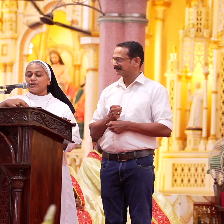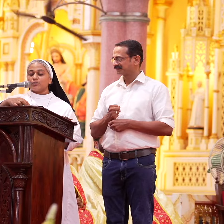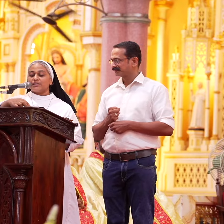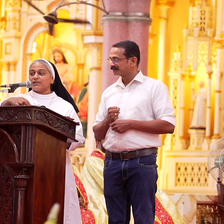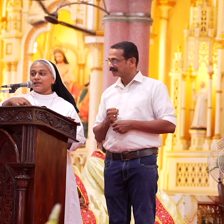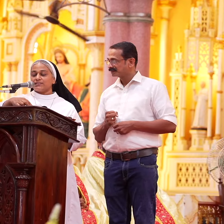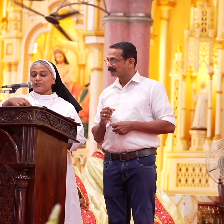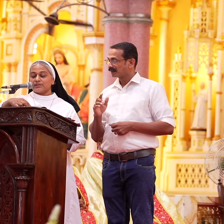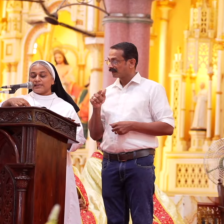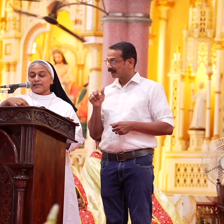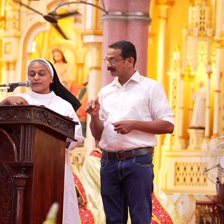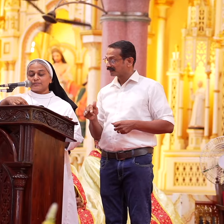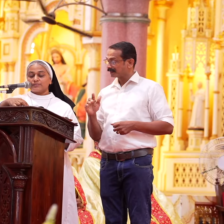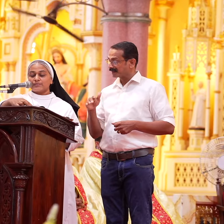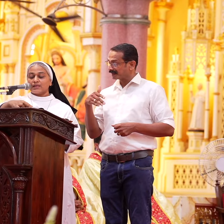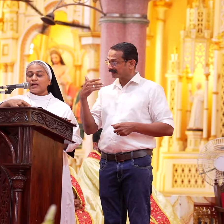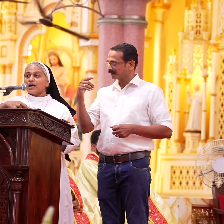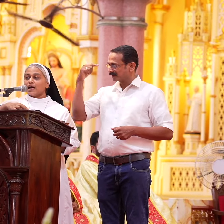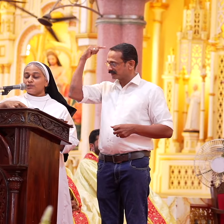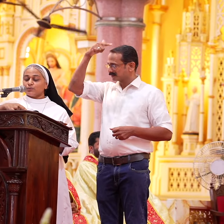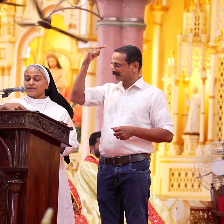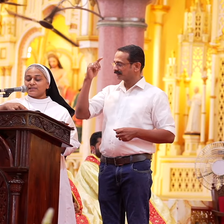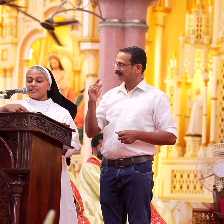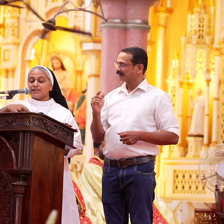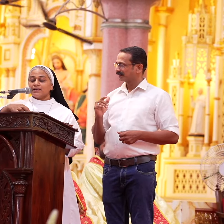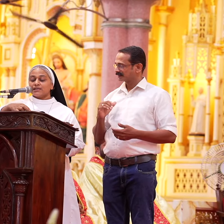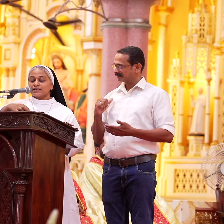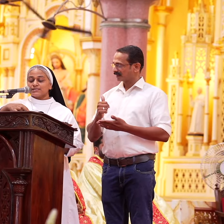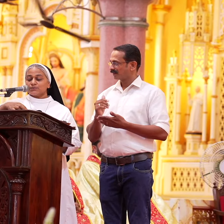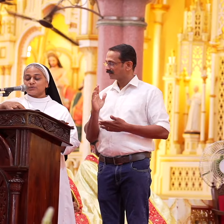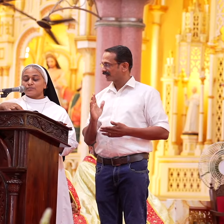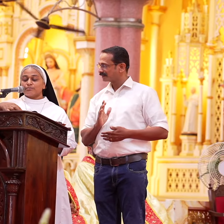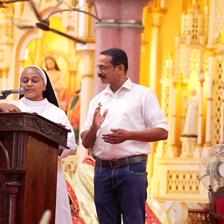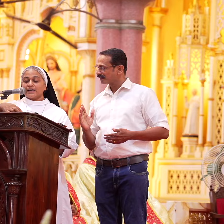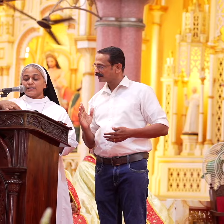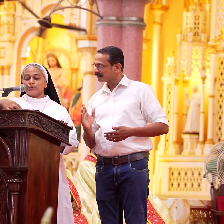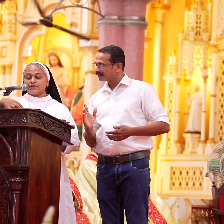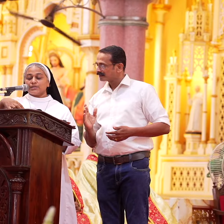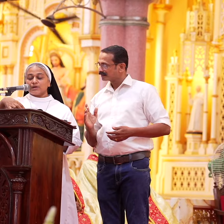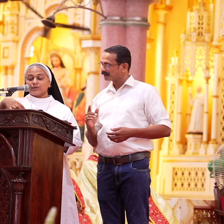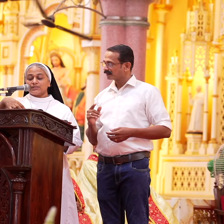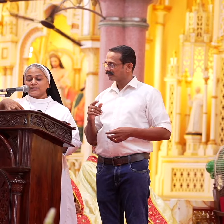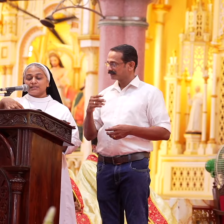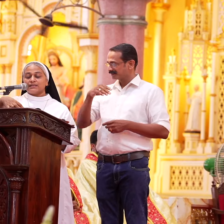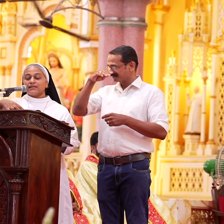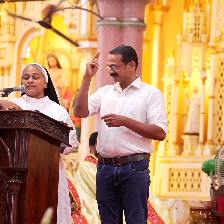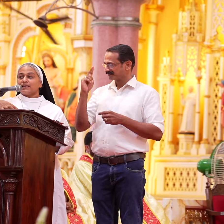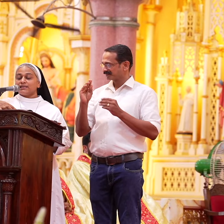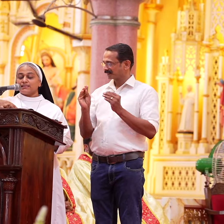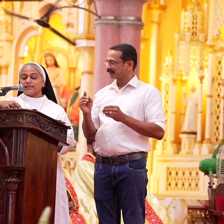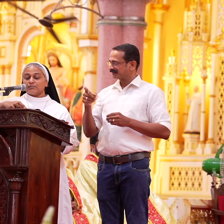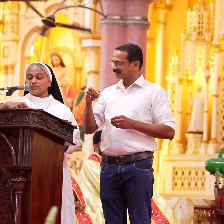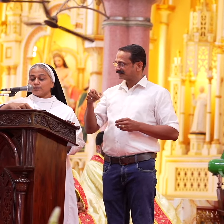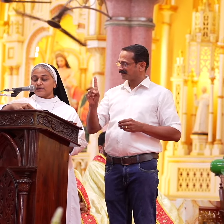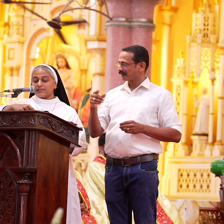ഈ ബഹുമതി ഏറ്റെടുക്കുകയില്ല. അതുപോലെ തന്നെ ക്രിസ്തുവും പ്രധാന പുരോഹിതനുമാകുന്നതിന്